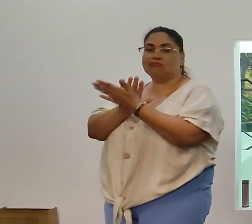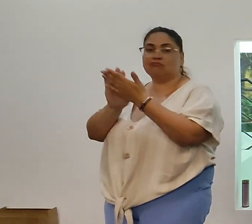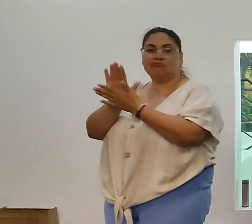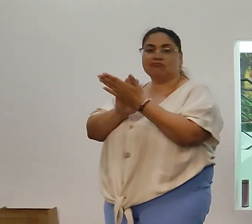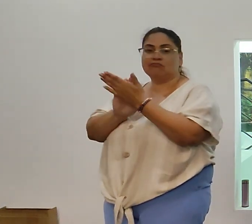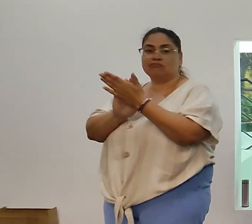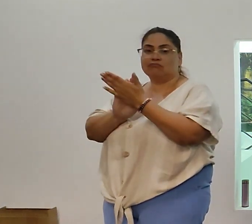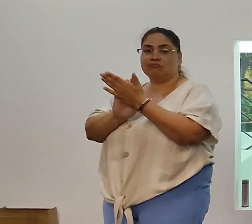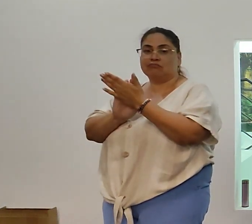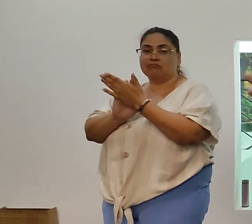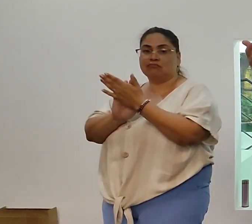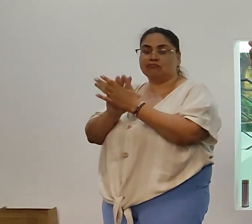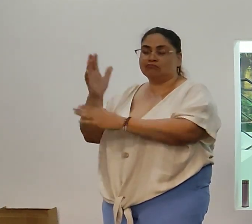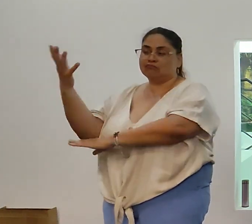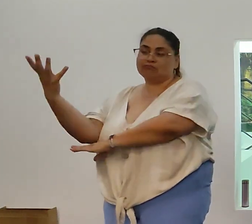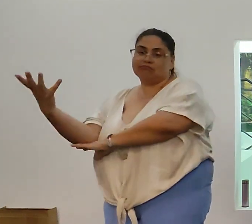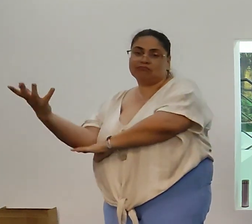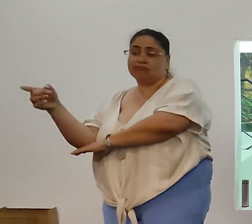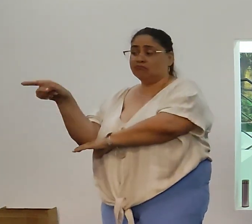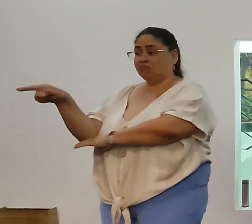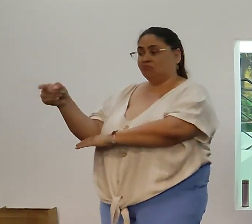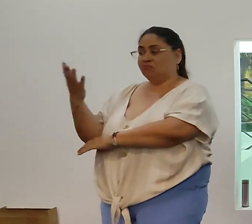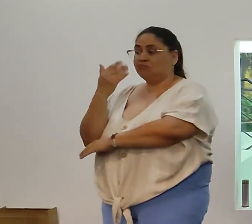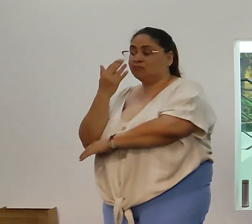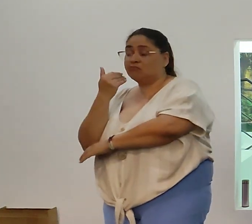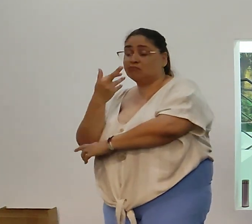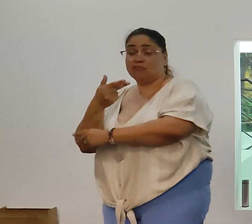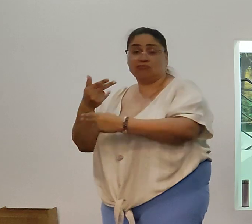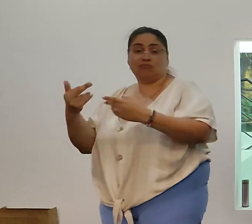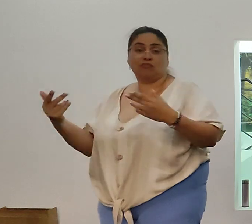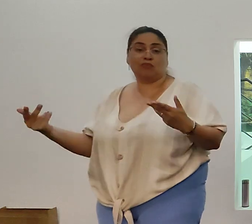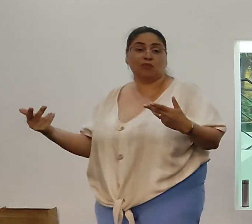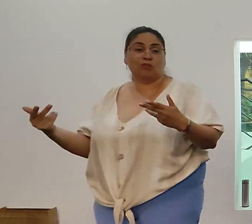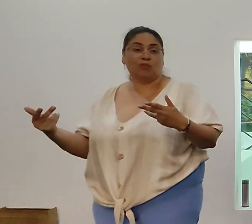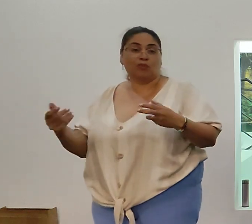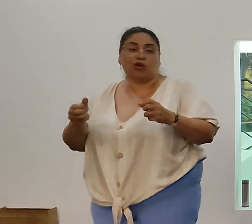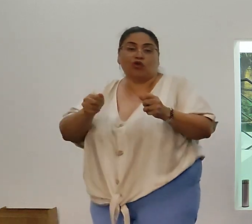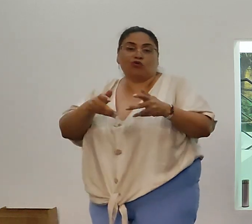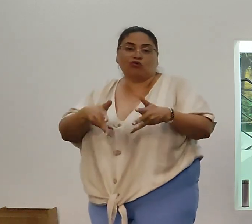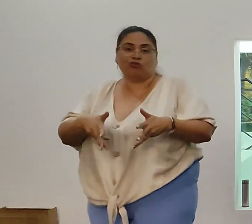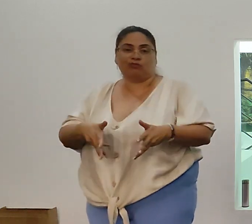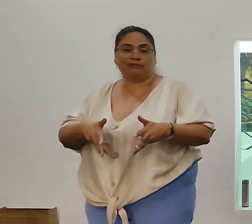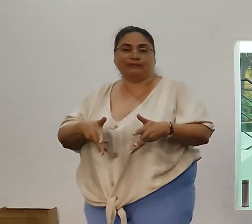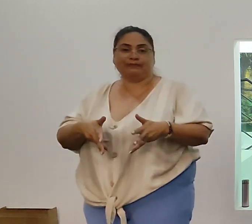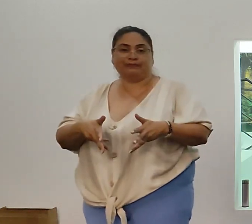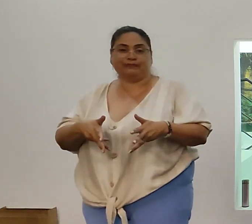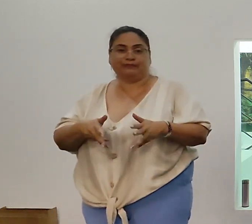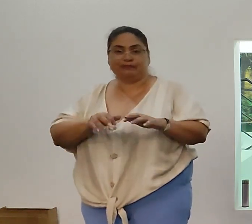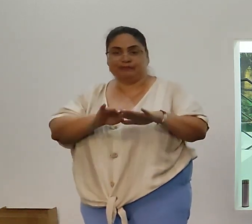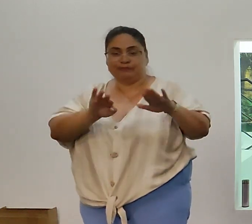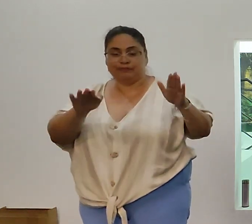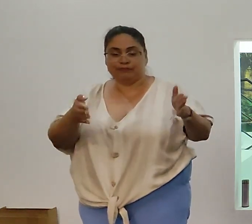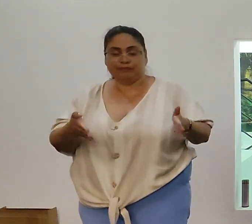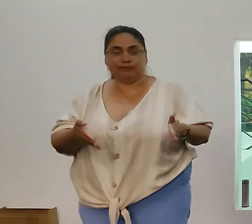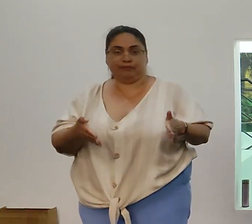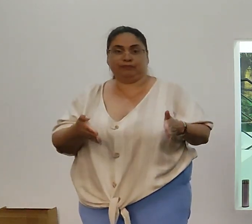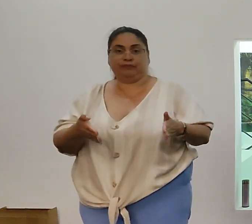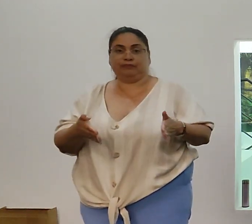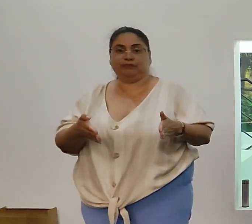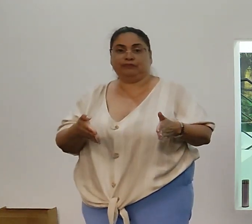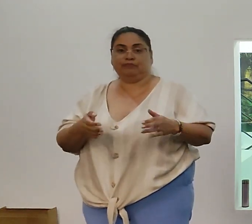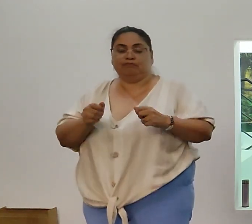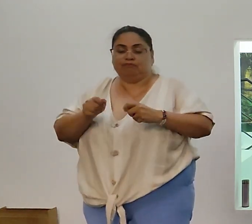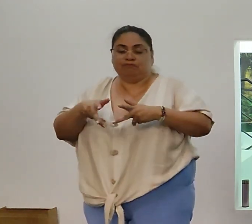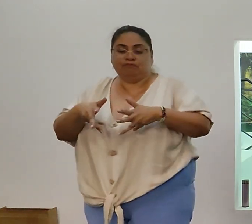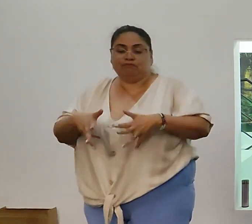ajudar esse mendigo. Porque o mendigo ansiava comer apenas o que caía de sua mesa, o que ninguém queria mais,